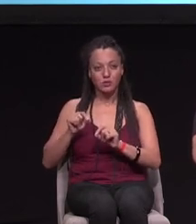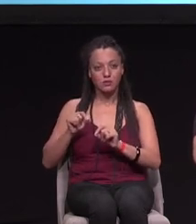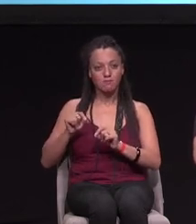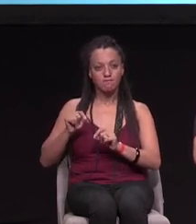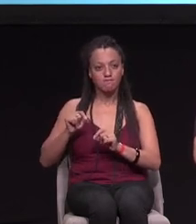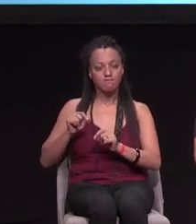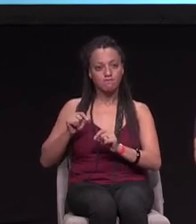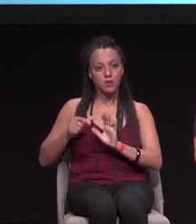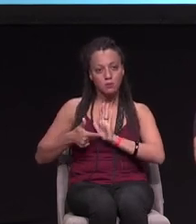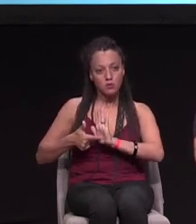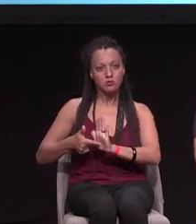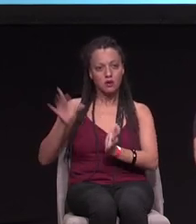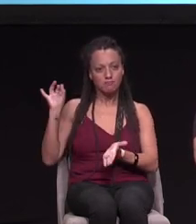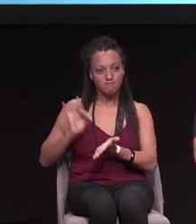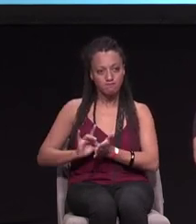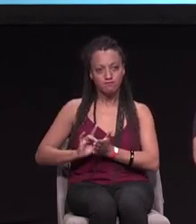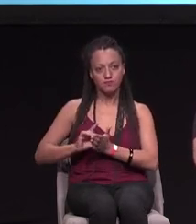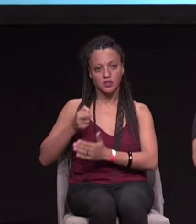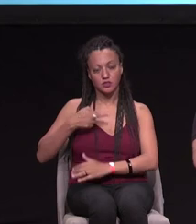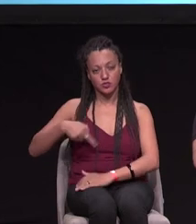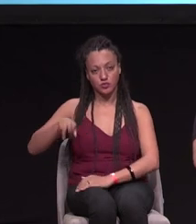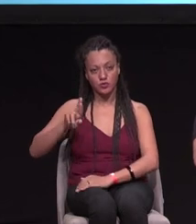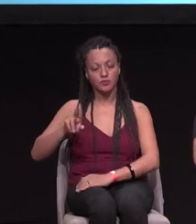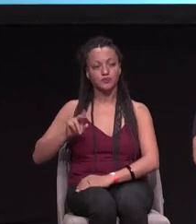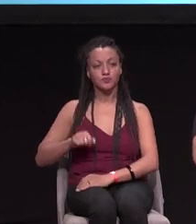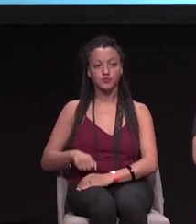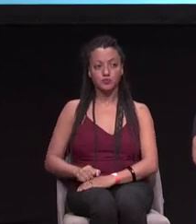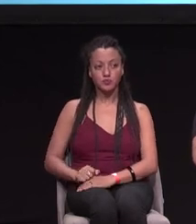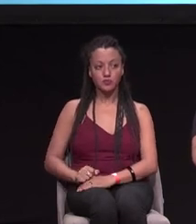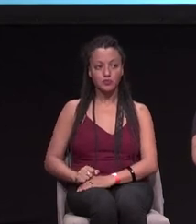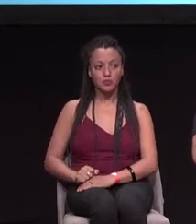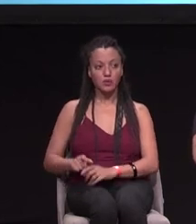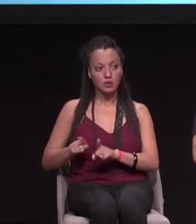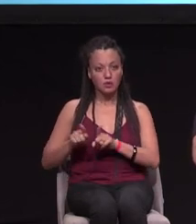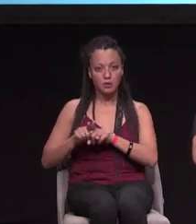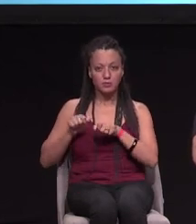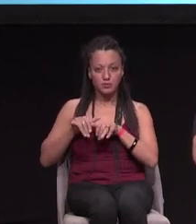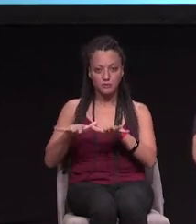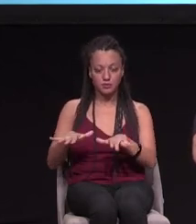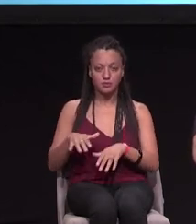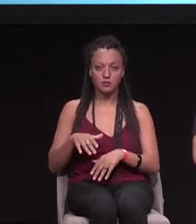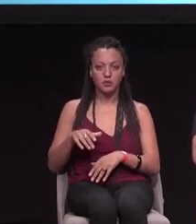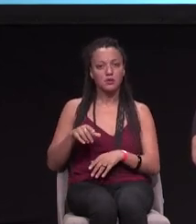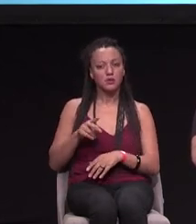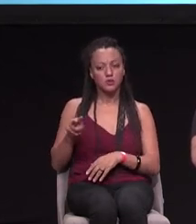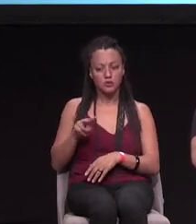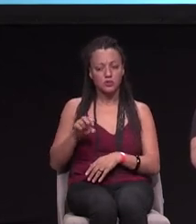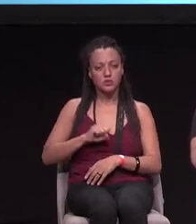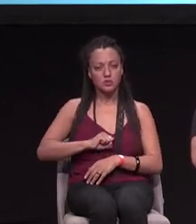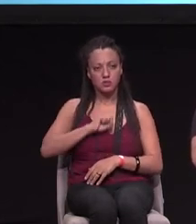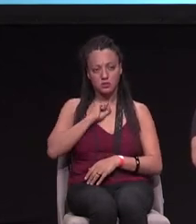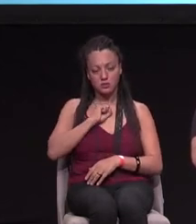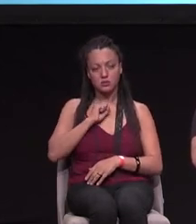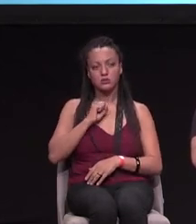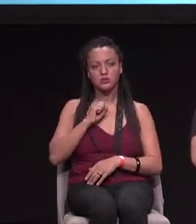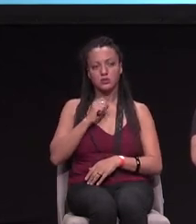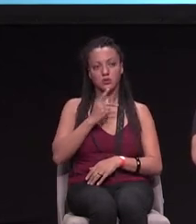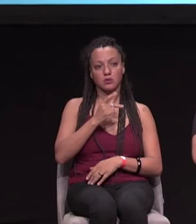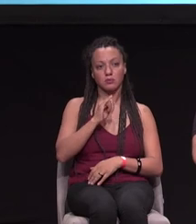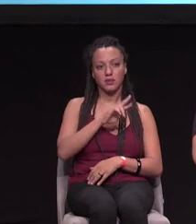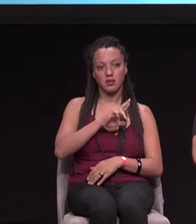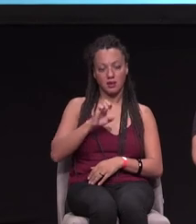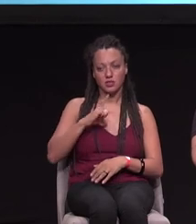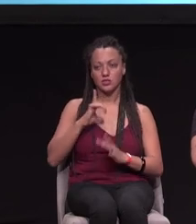tudo foi permitido assim então eles eram sacerdotes e fazendo também o prb e principalmente a ligação com o